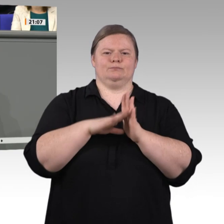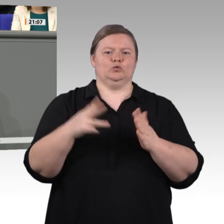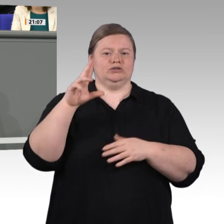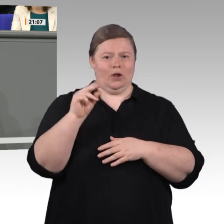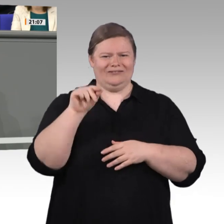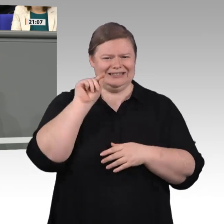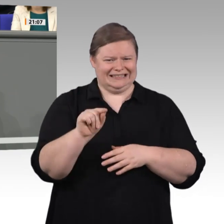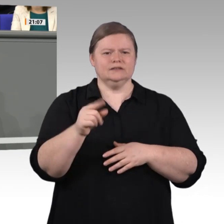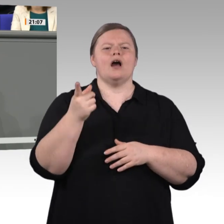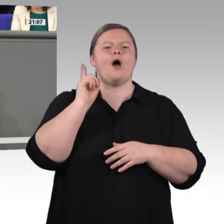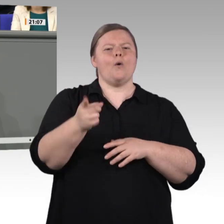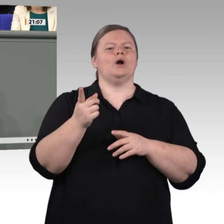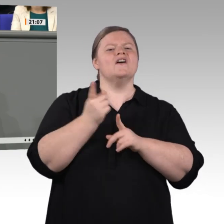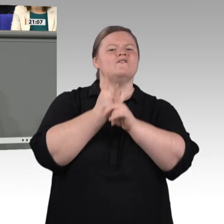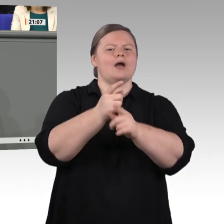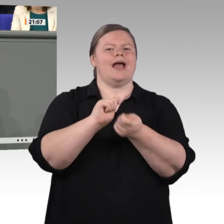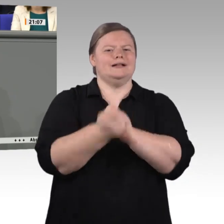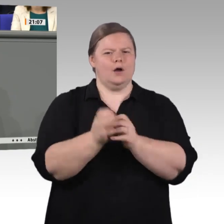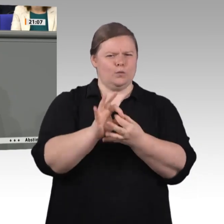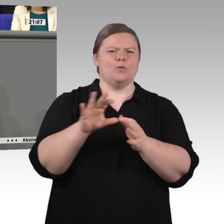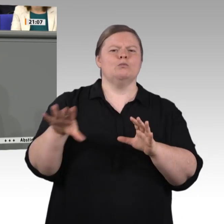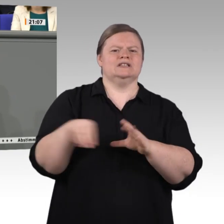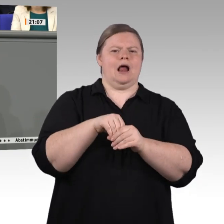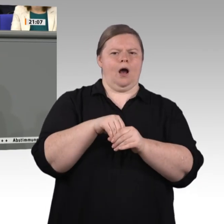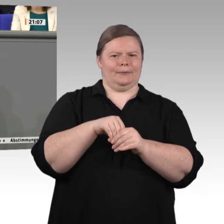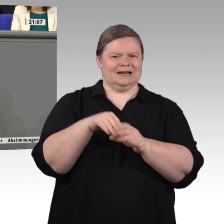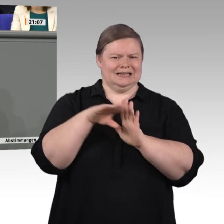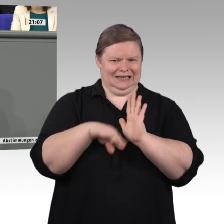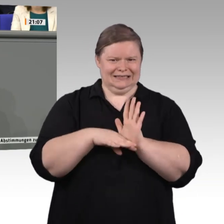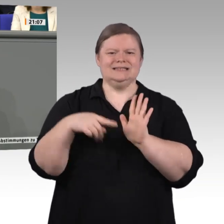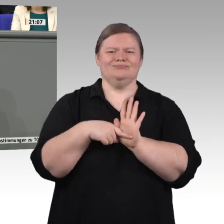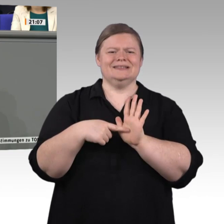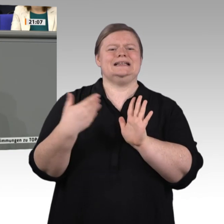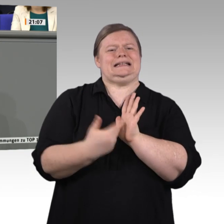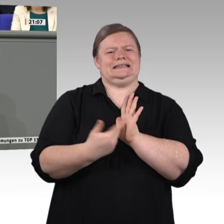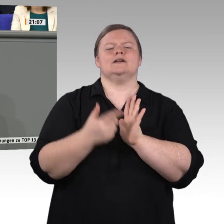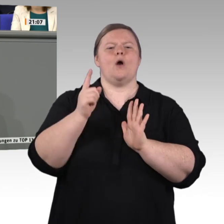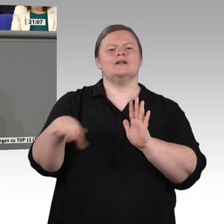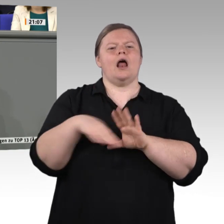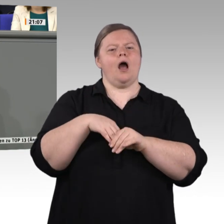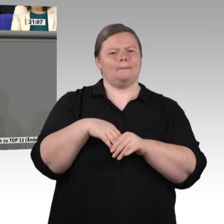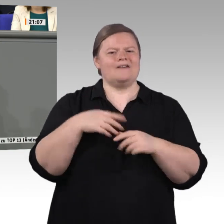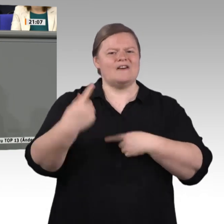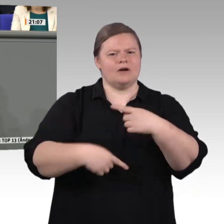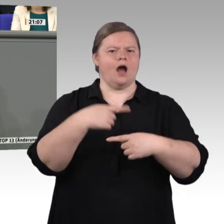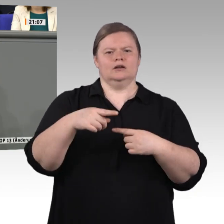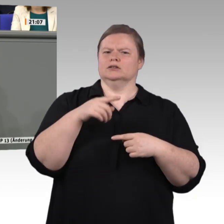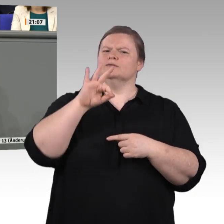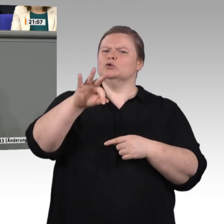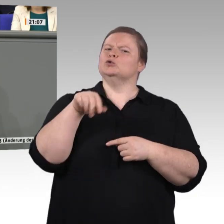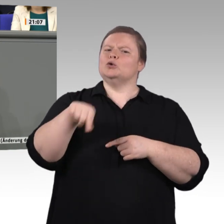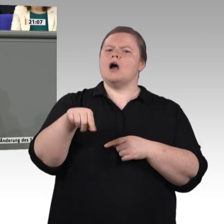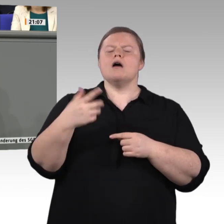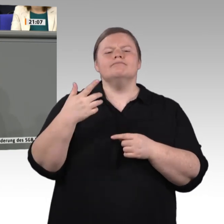kann. Wir werden mit diesem Gesetz, das wir jetzt heute hoffentlich verabschieden werden, mit